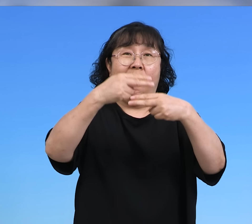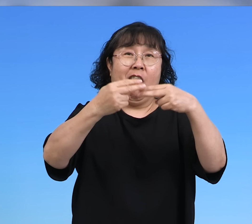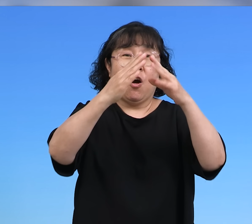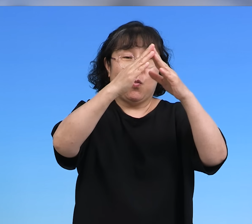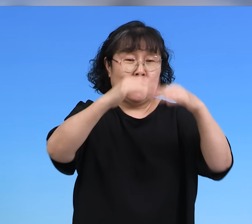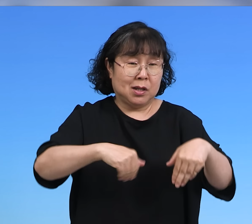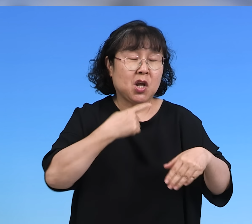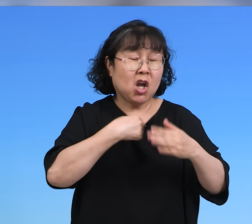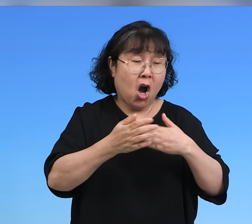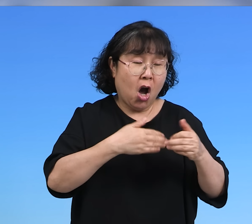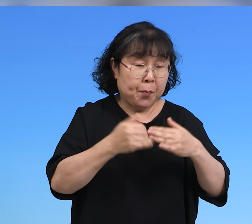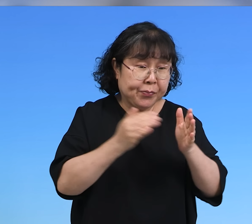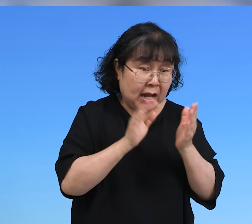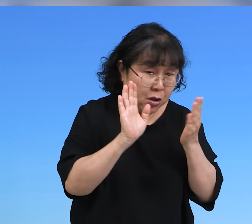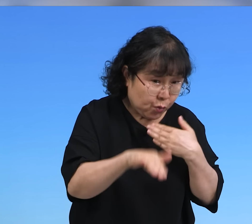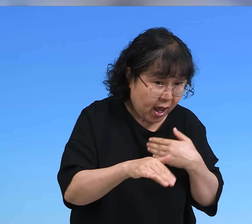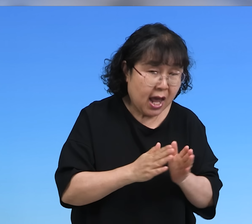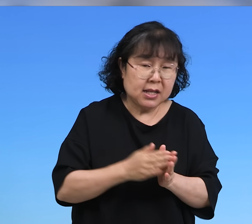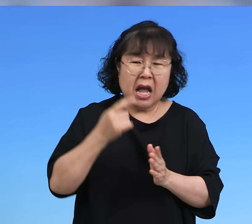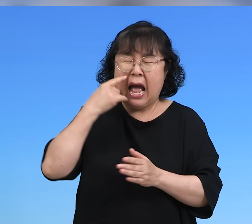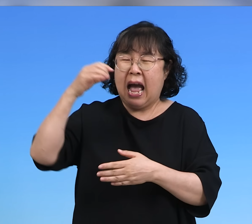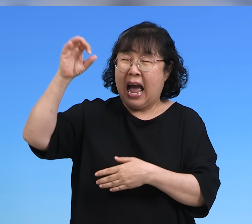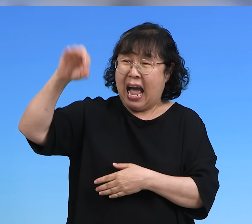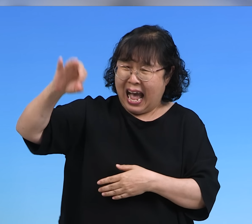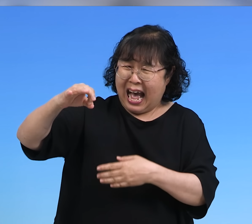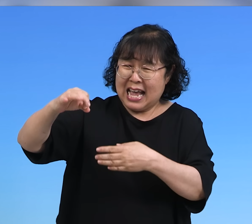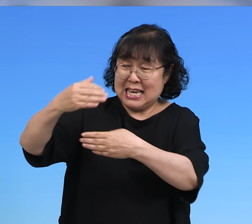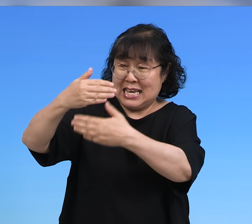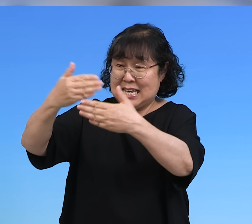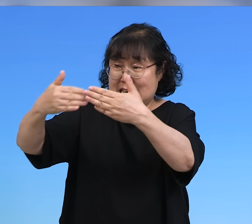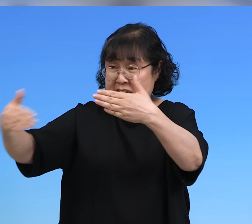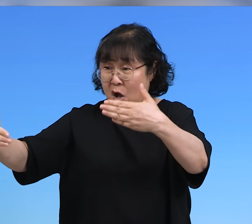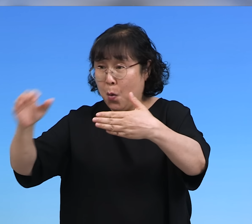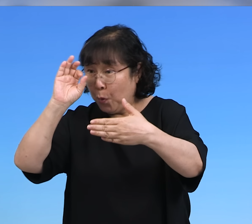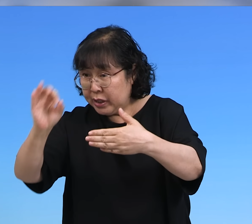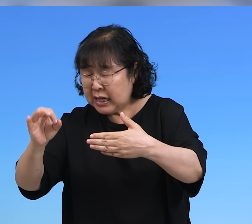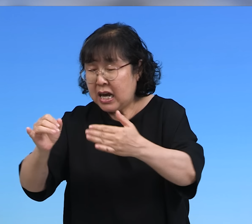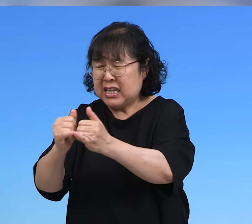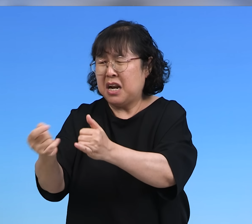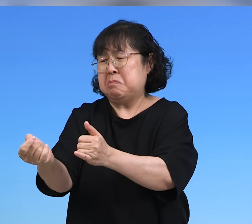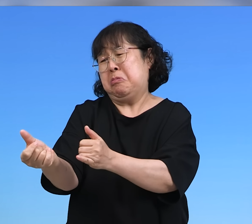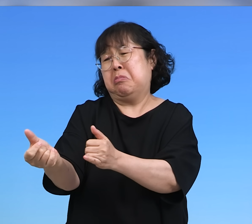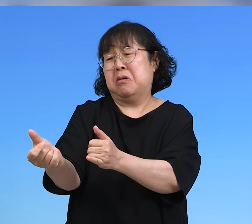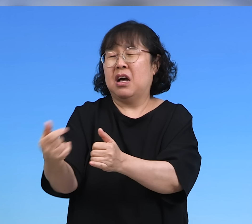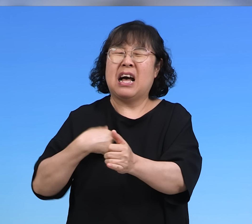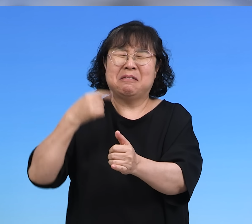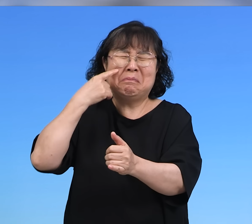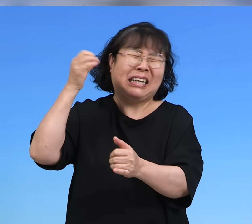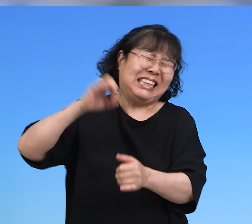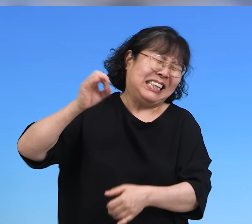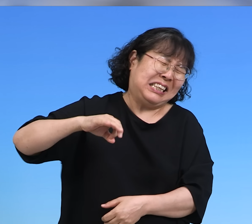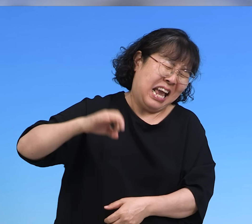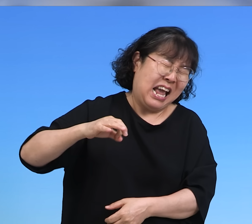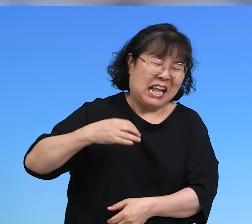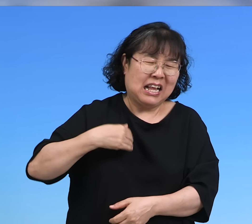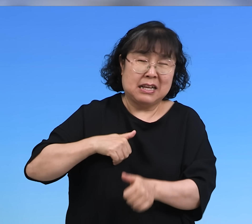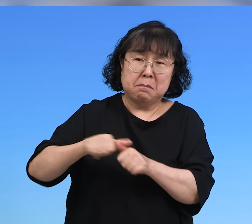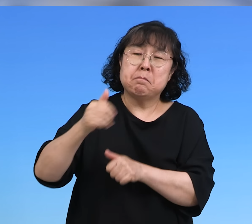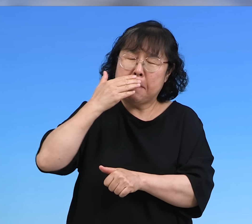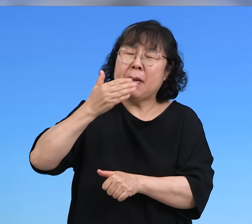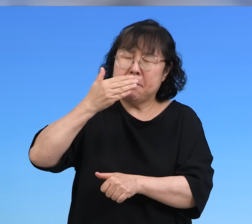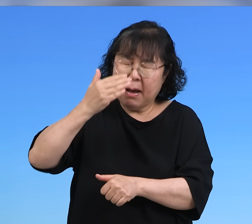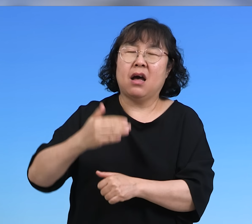간단하지 뭐, 한 2-3천 명만 보내면 이길 수 있어. 그렇게 보고를 했는데 불행한